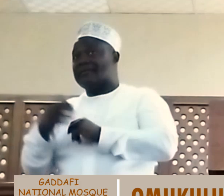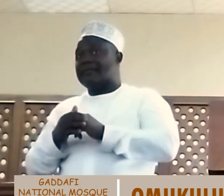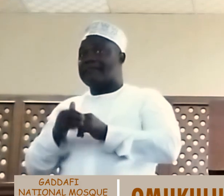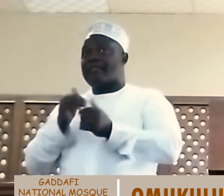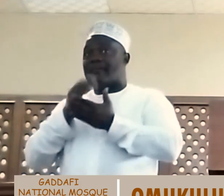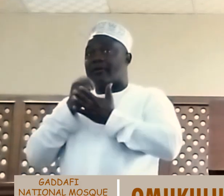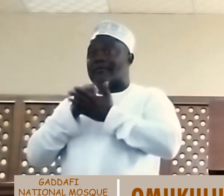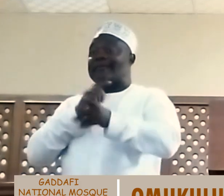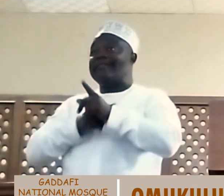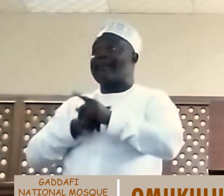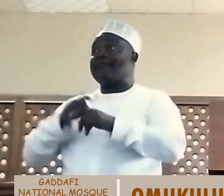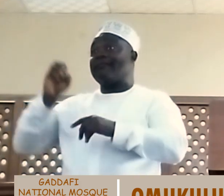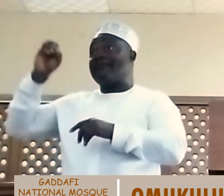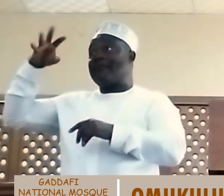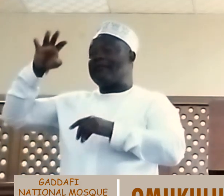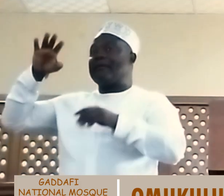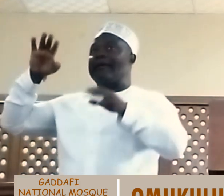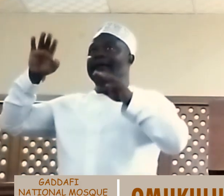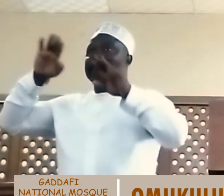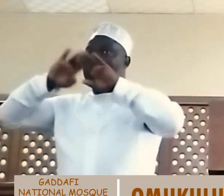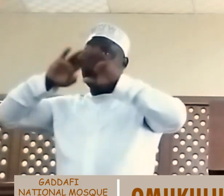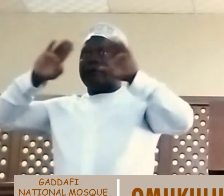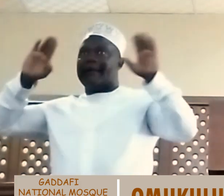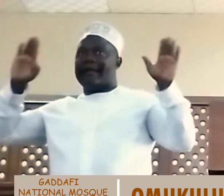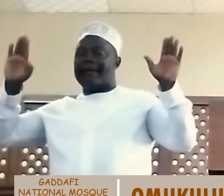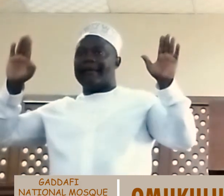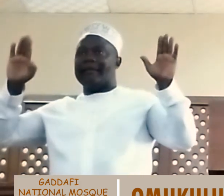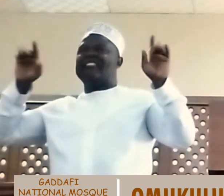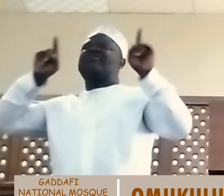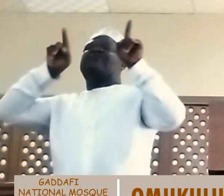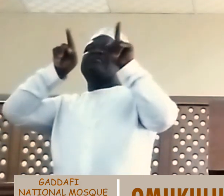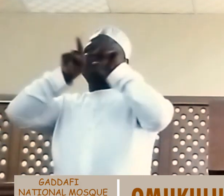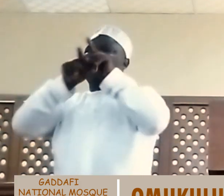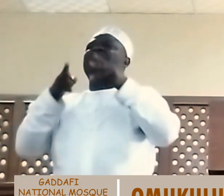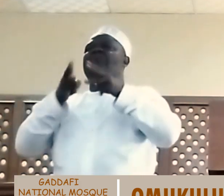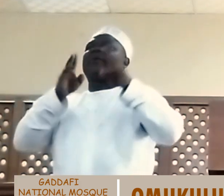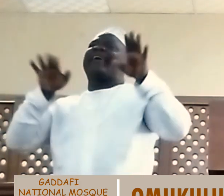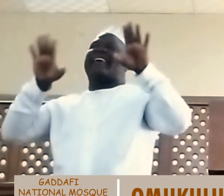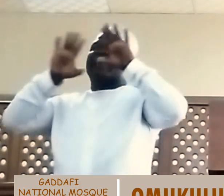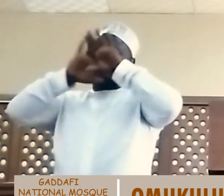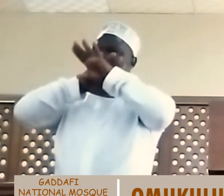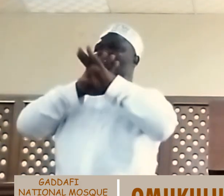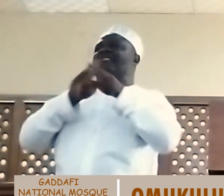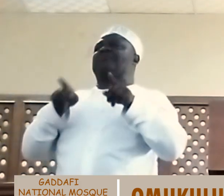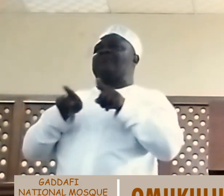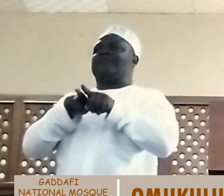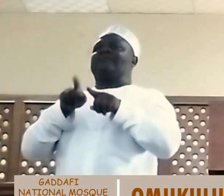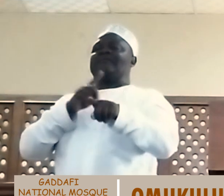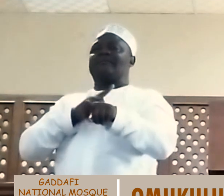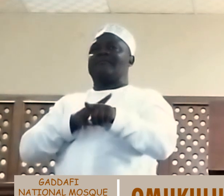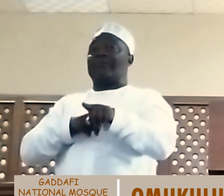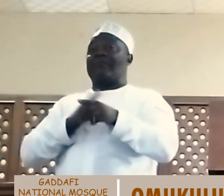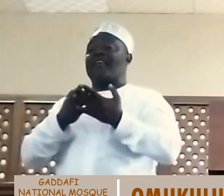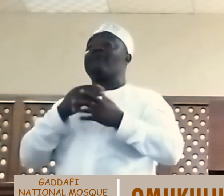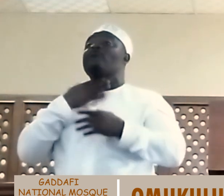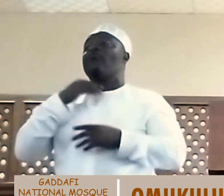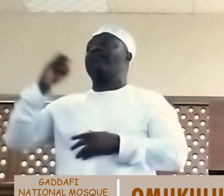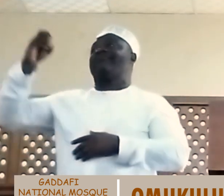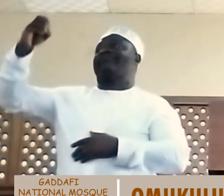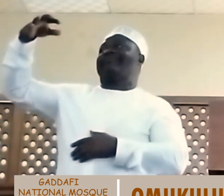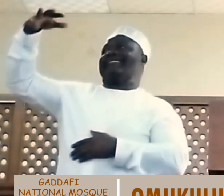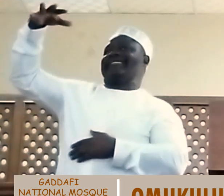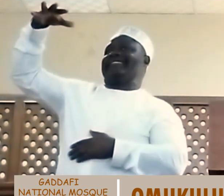kubanga yo bwekumulisiza emisana ate bwekumulisiza n'ekiro bw'obanga oyagadde